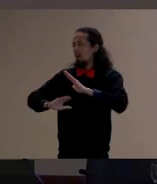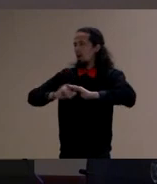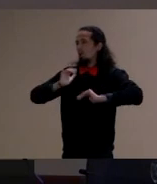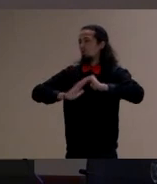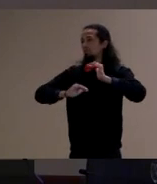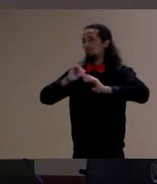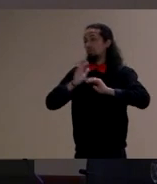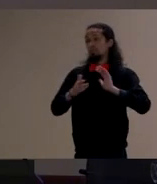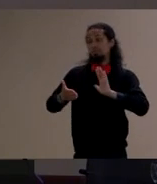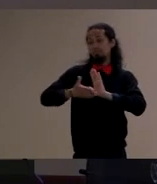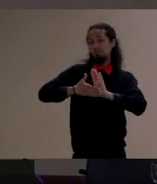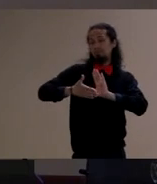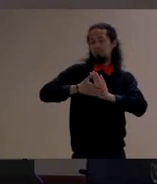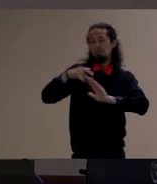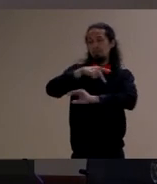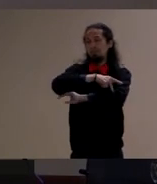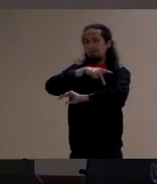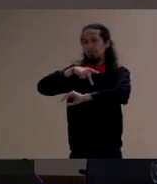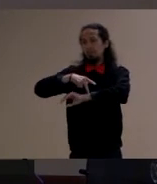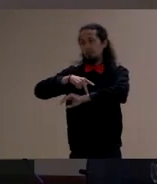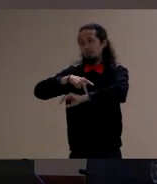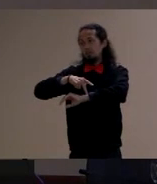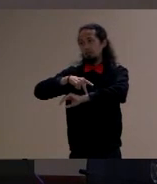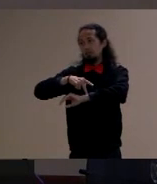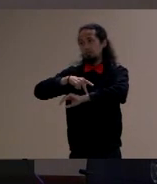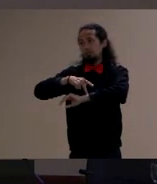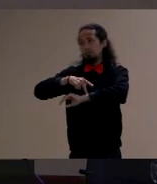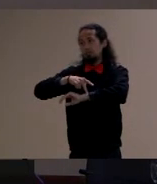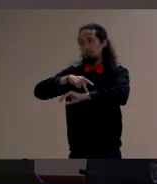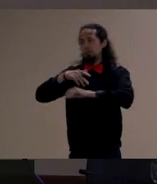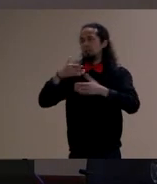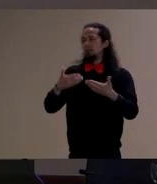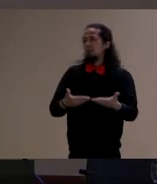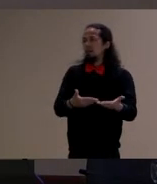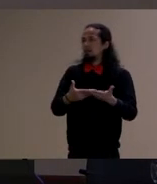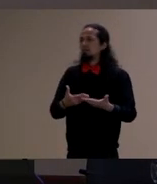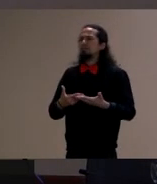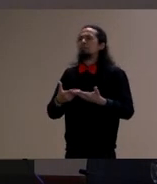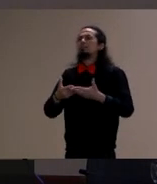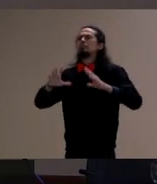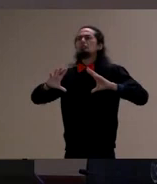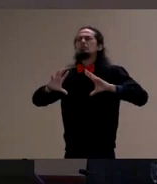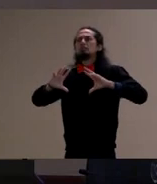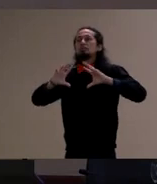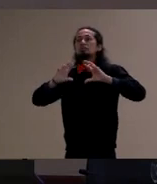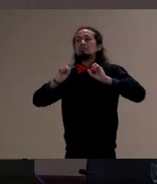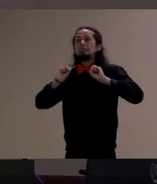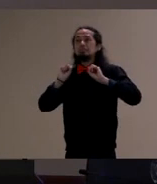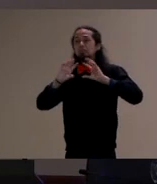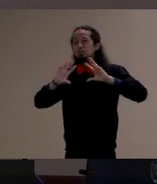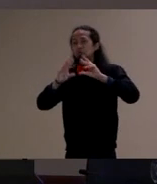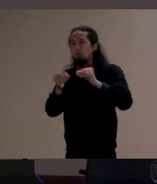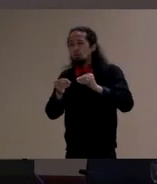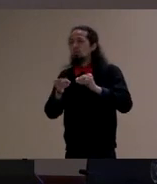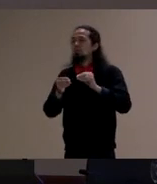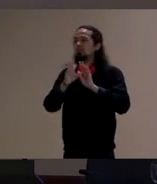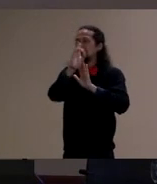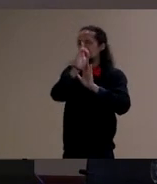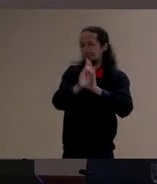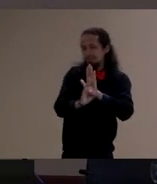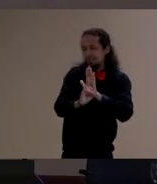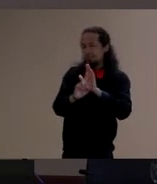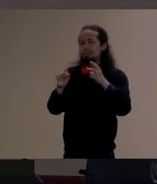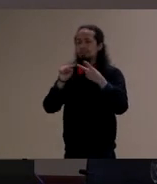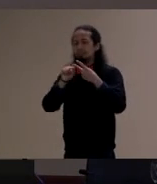suas propostas pedagógicas e atendidos todos os direitos e objetivos de